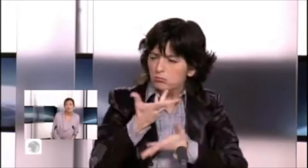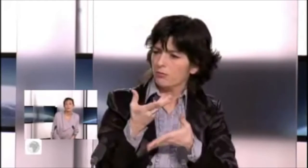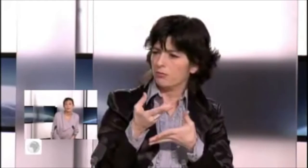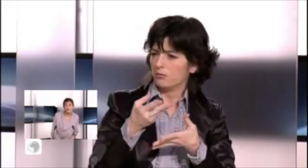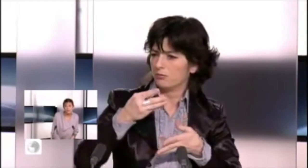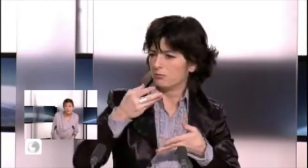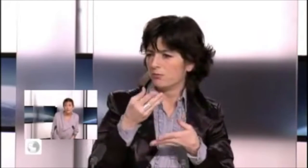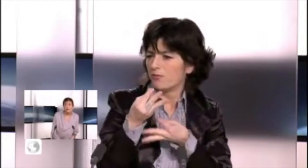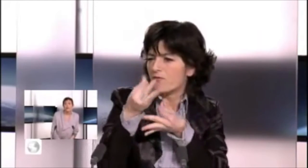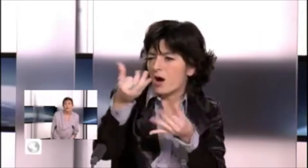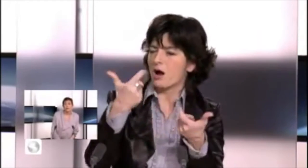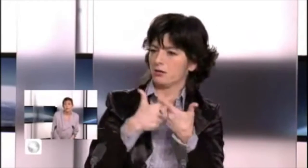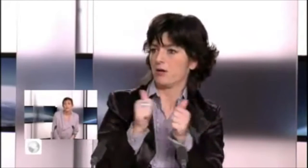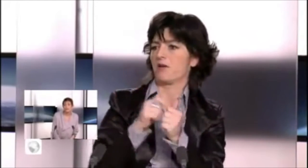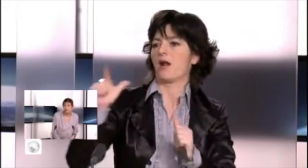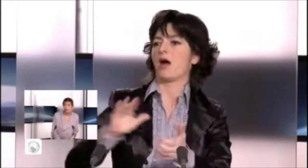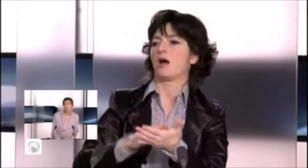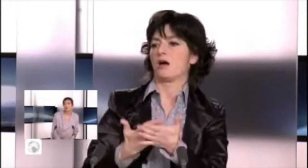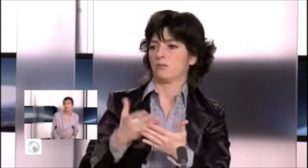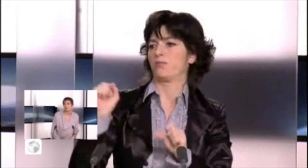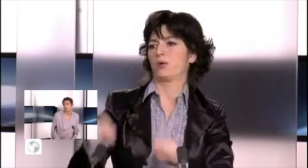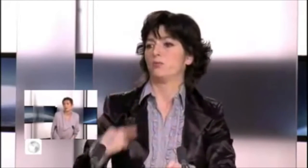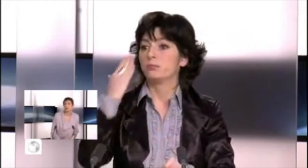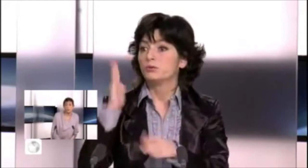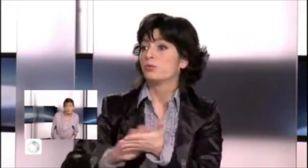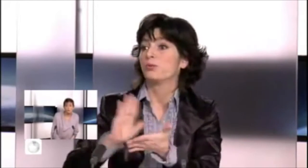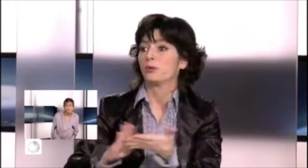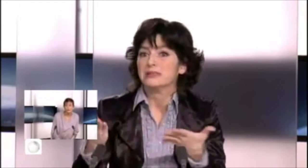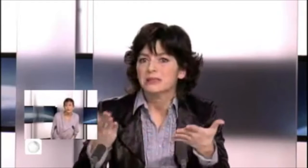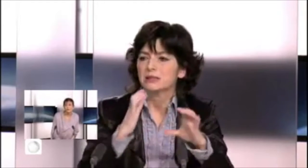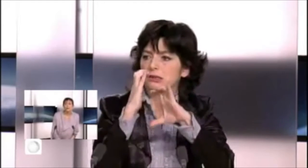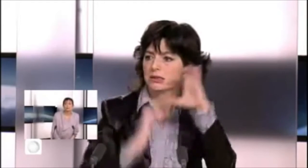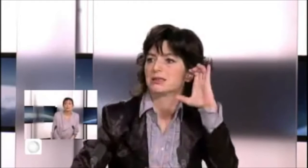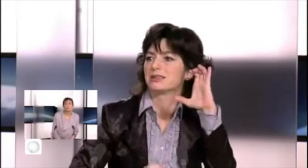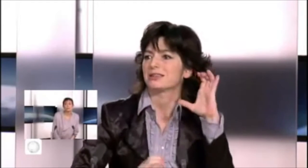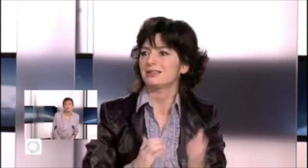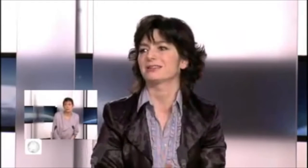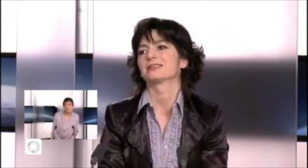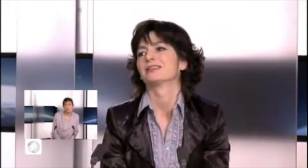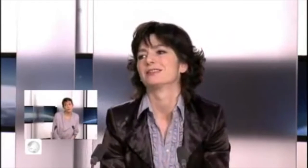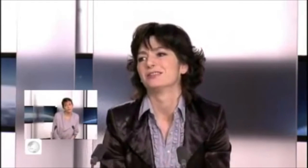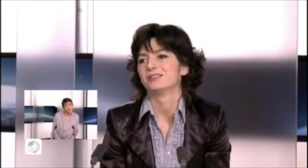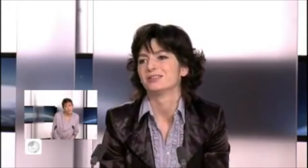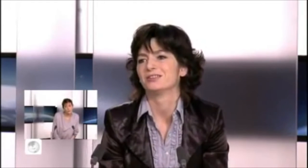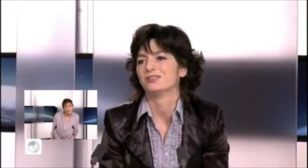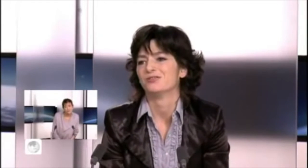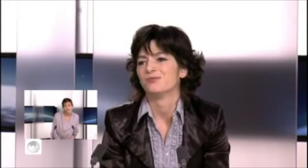très très délicate et elle vient aider avec sa compétence professionnelle. Si elle n'avait pas été présente, la communication ne se serait pas installée. Et